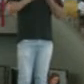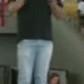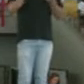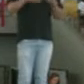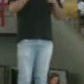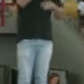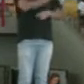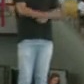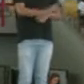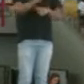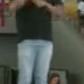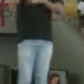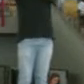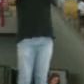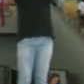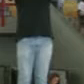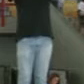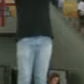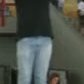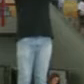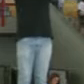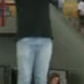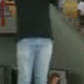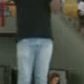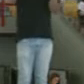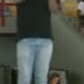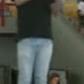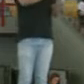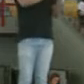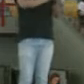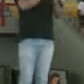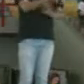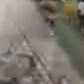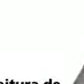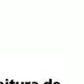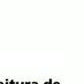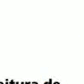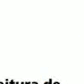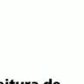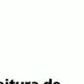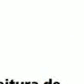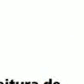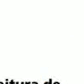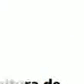Brasil de grandes contingentes imigratórios. Eu vou parar.